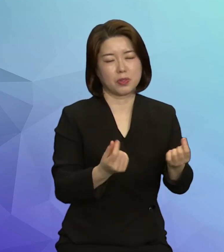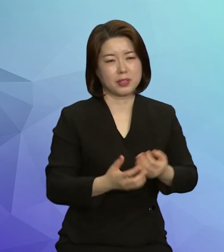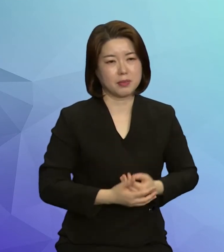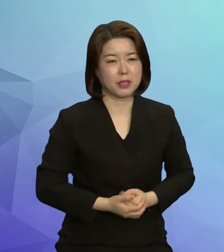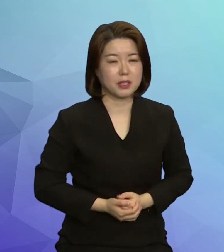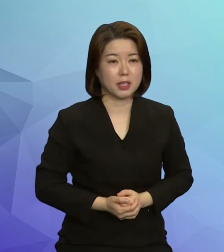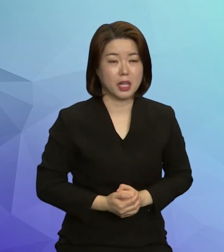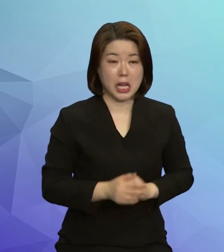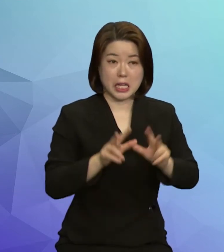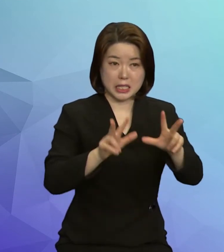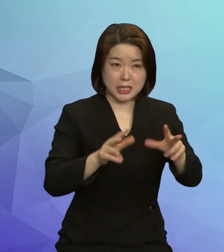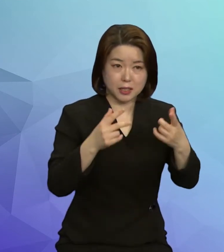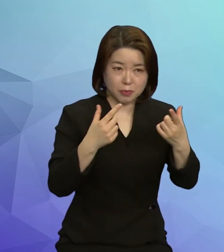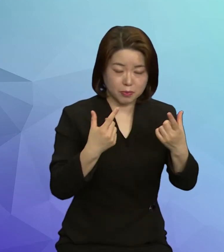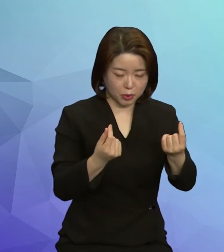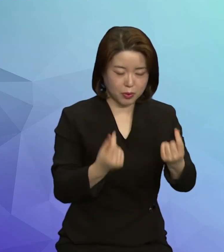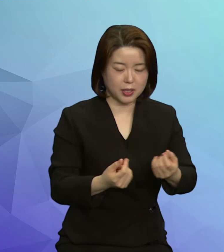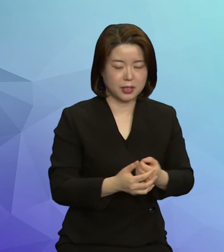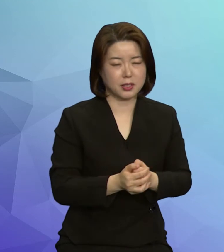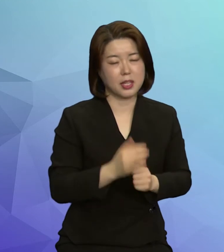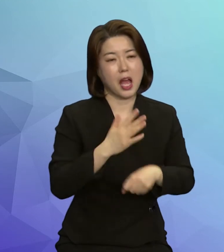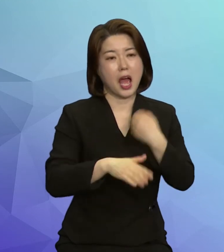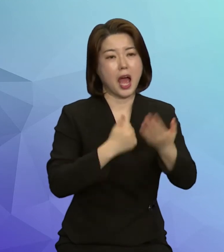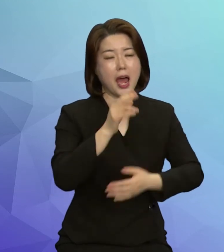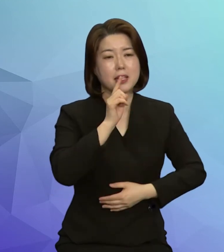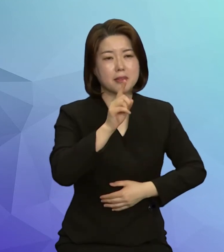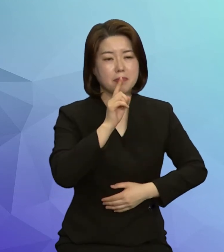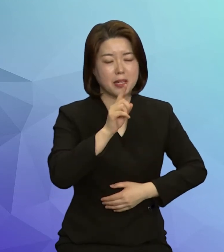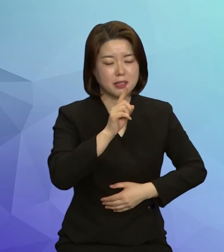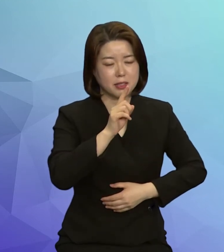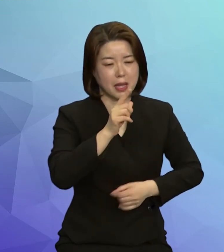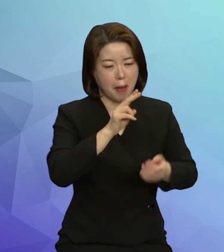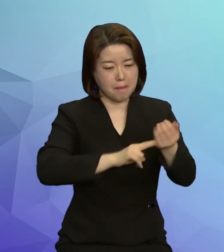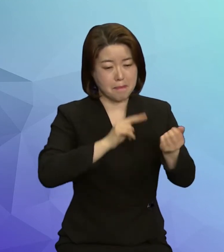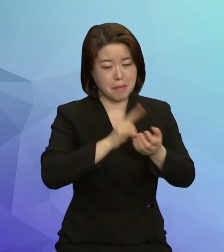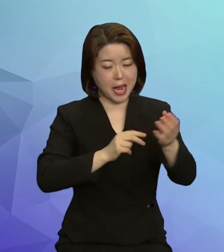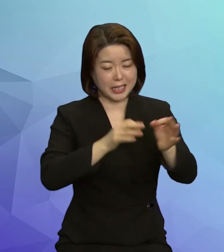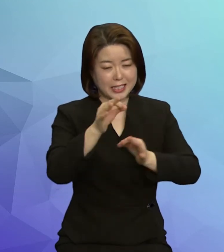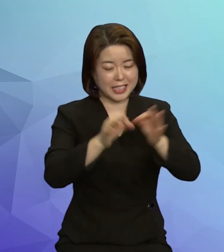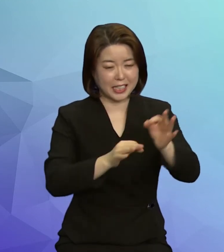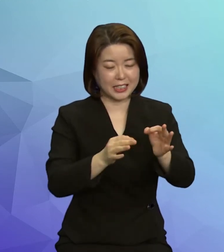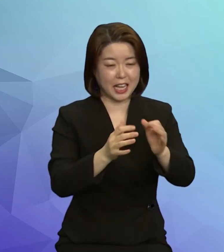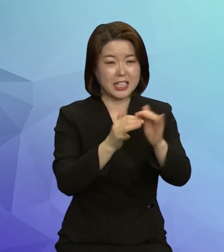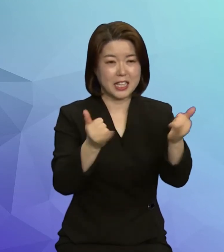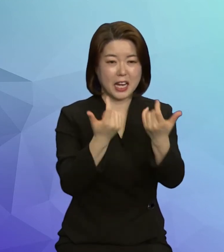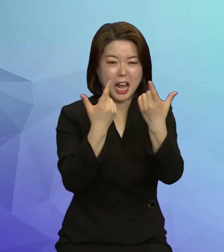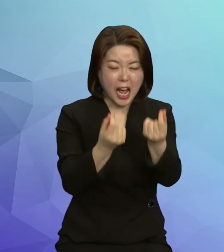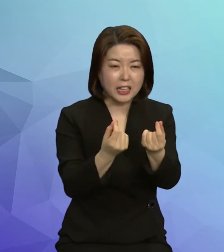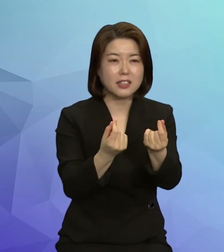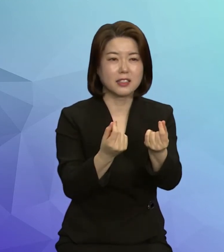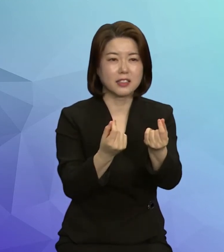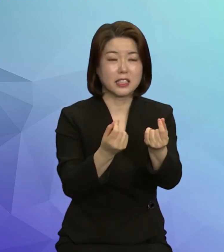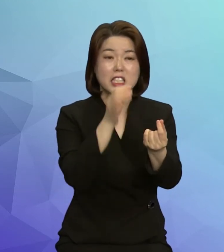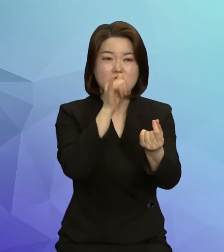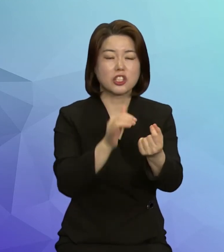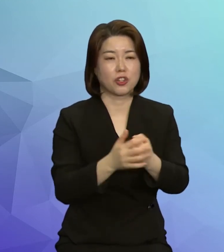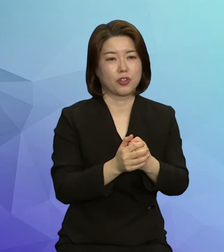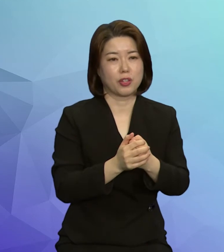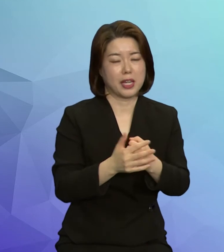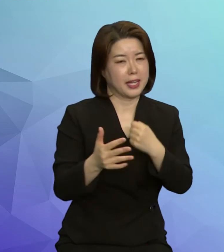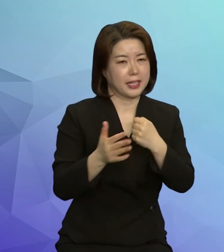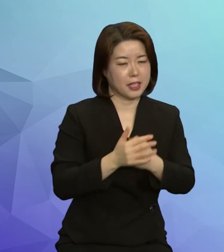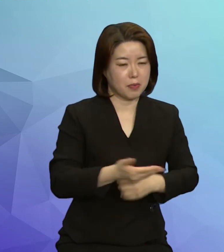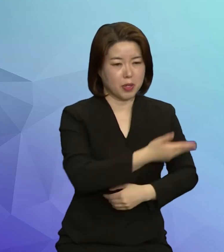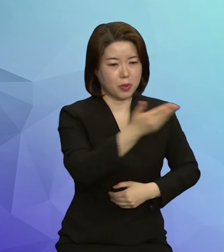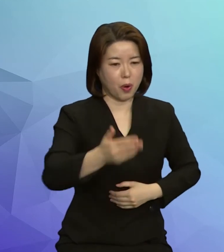지금도 그렇습니다. 지금도 하나님의 말씀을 팔아먹고 사는 장사꾼 같은 이들이 있어요.